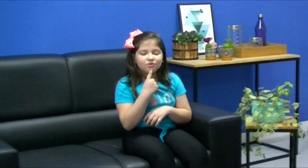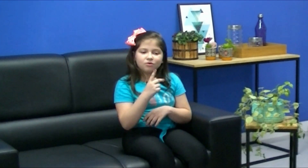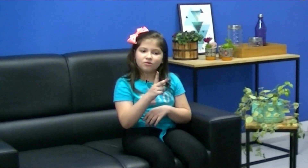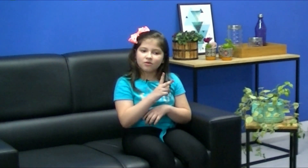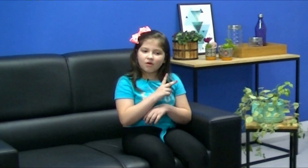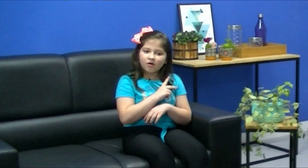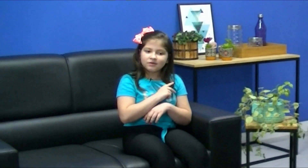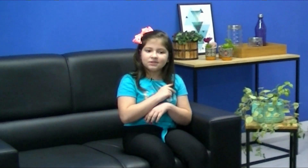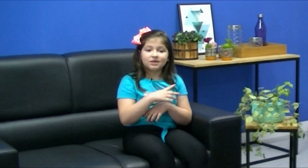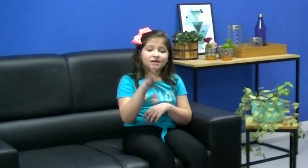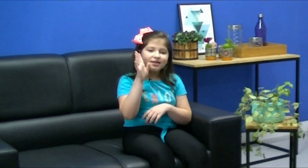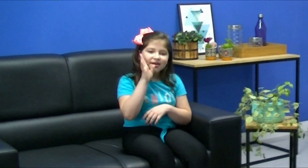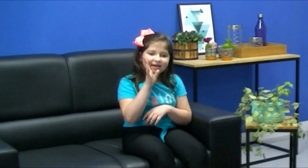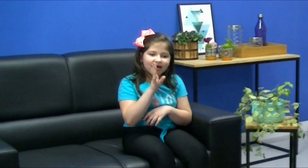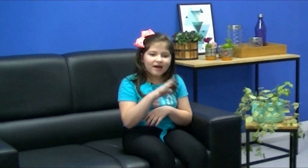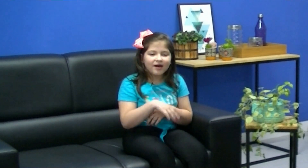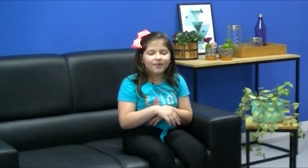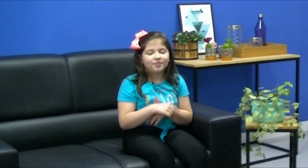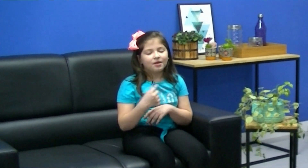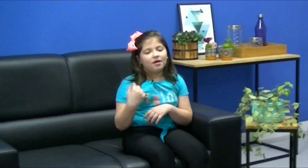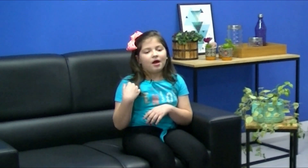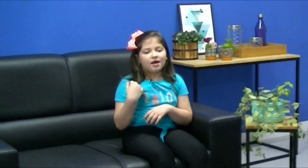surdo, nossa, que legal. Aí